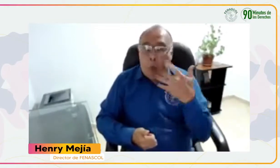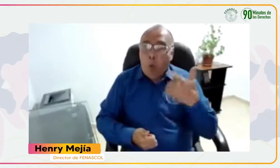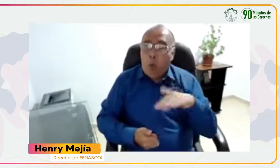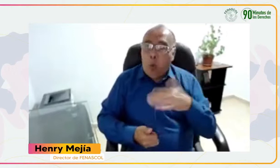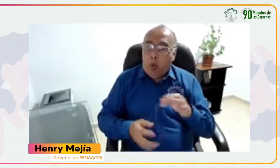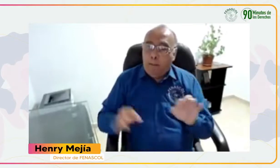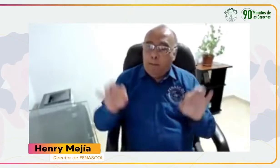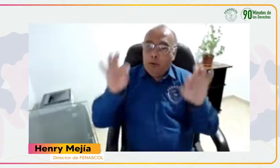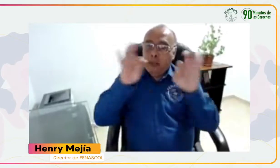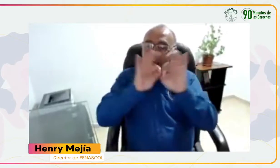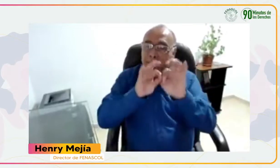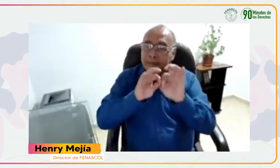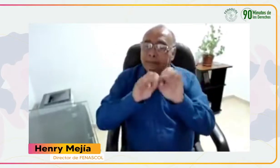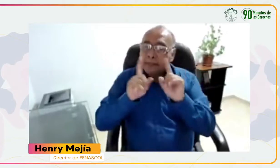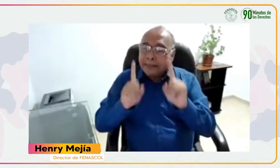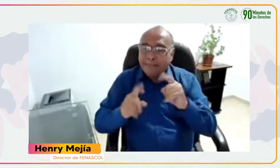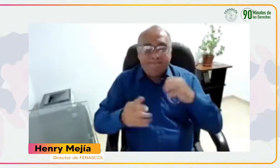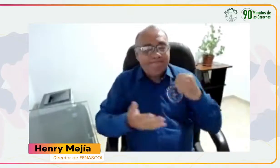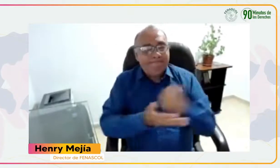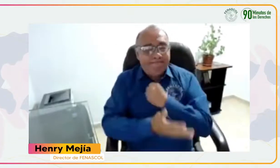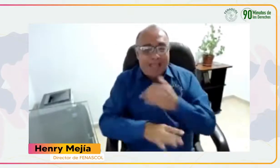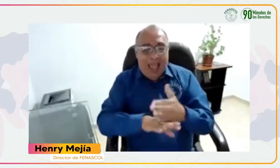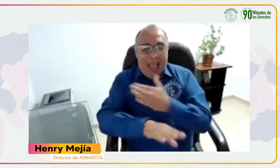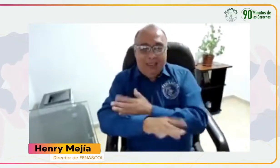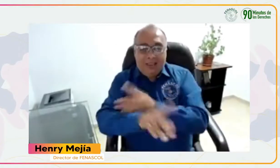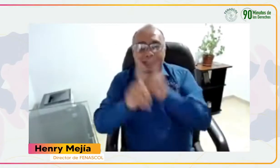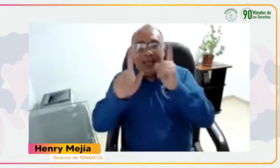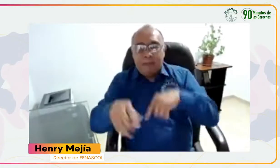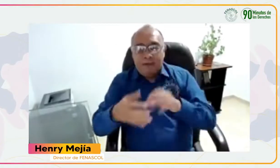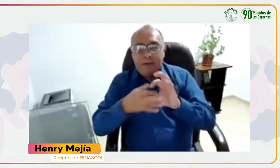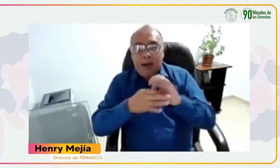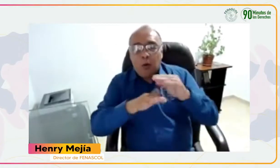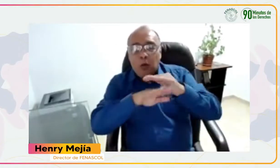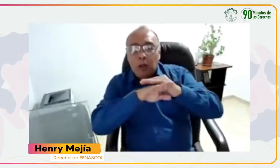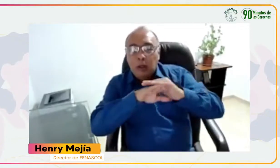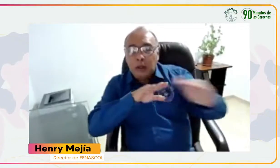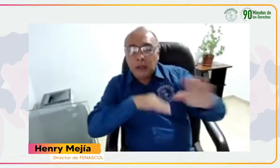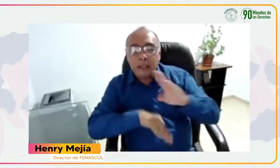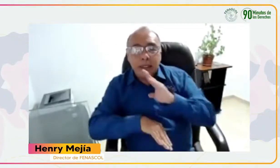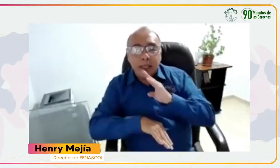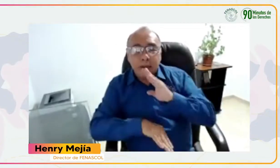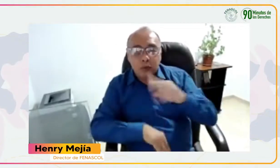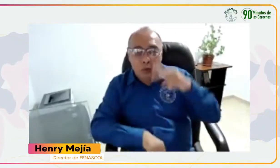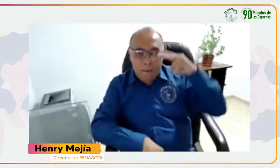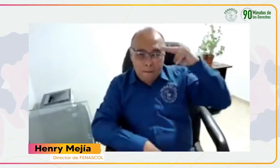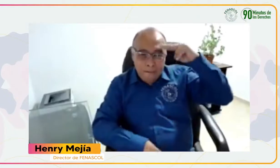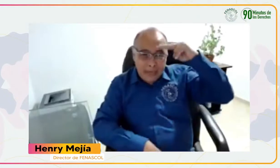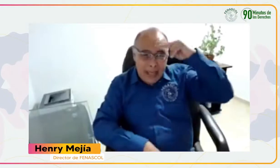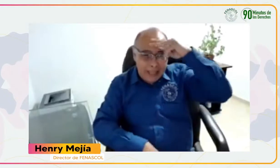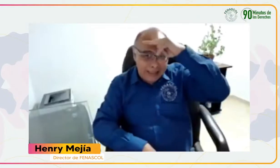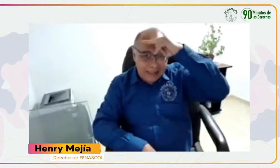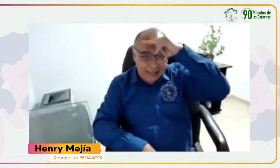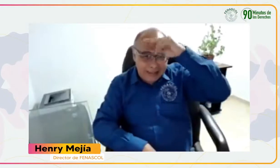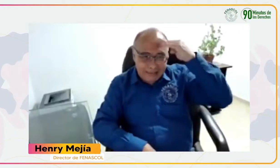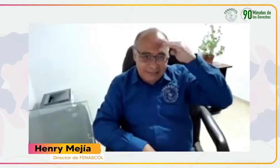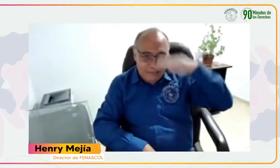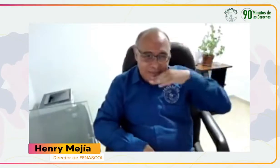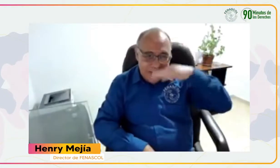Aquí veo que contamos con 5 mujeres. Lamentablemente, también FENASCOL había invitado a